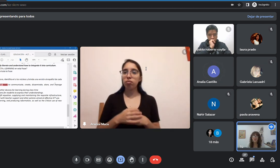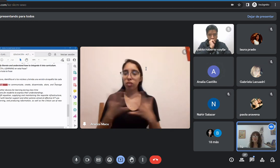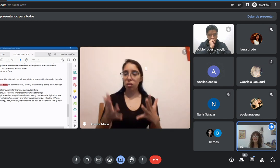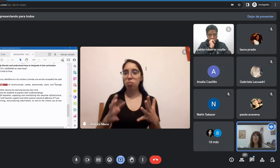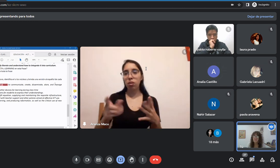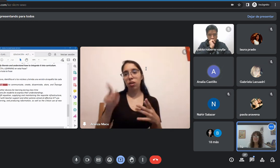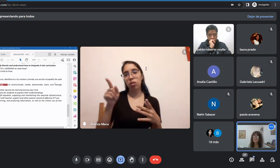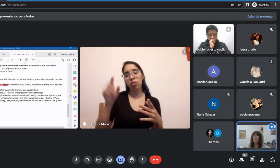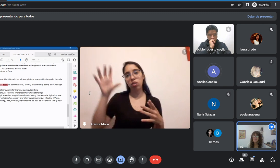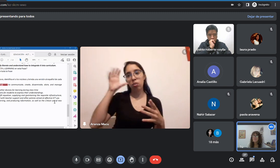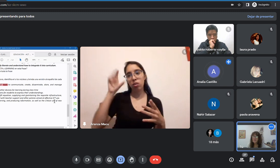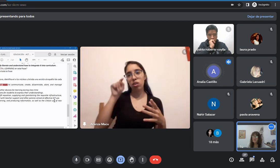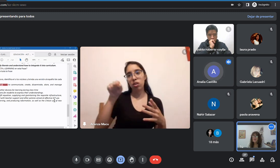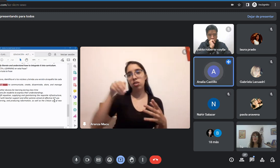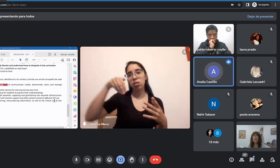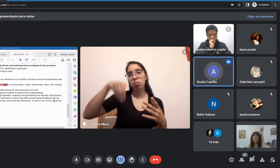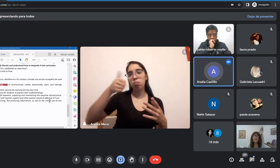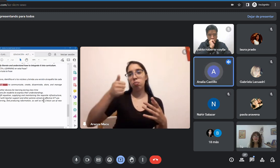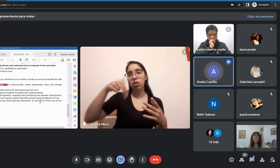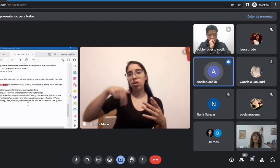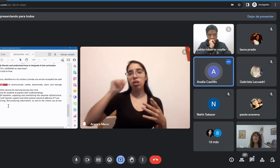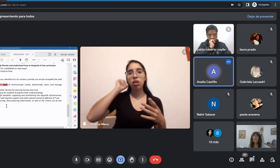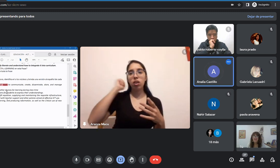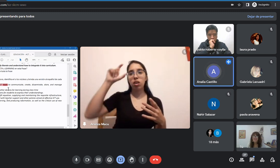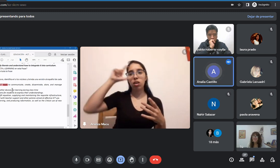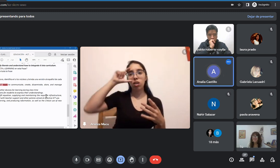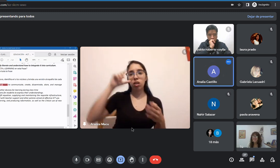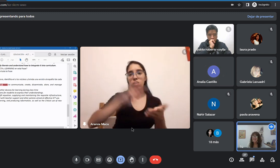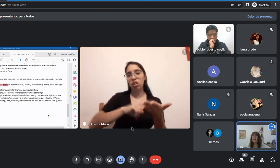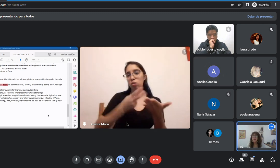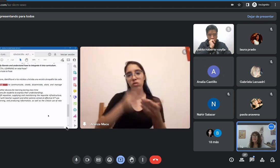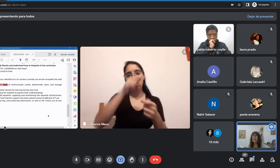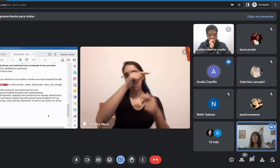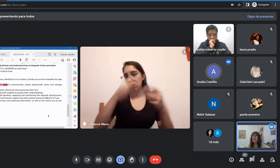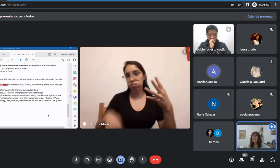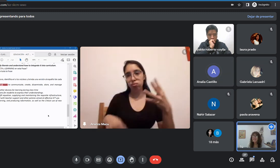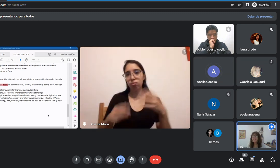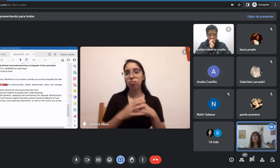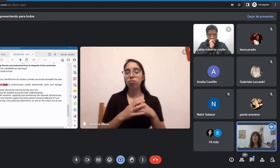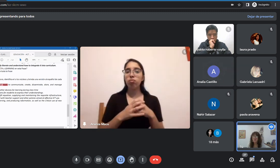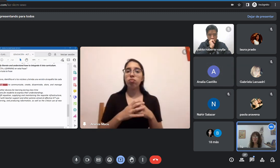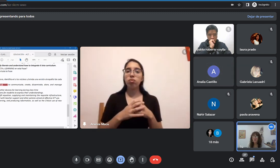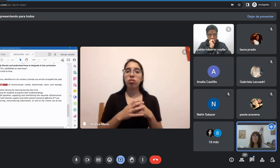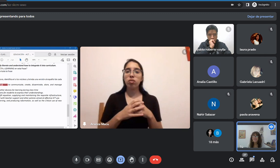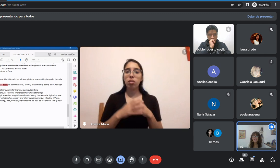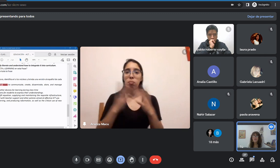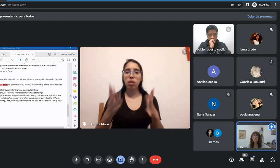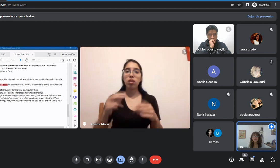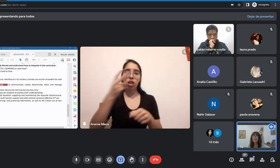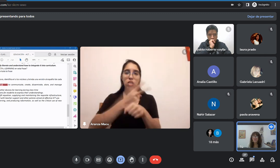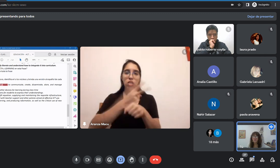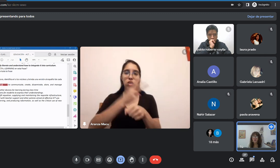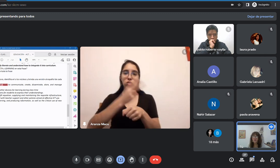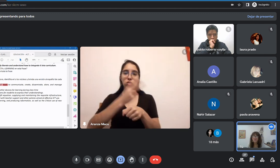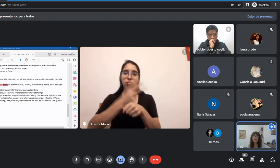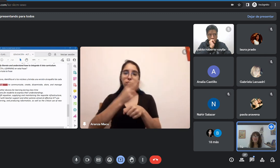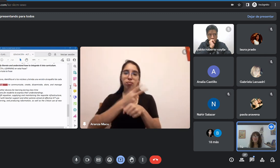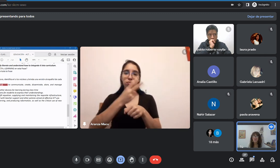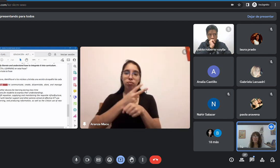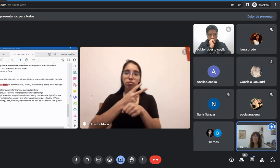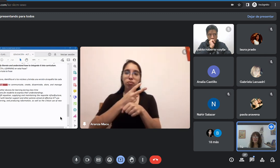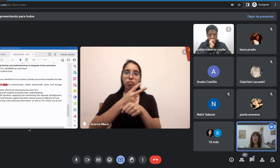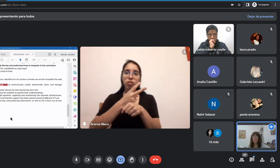glosario. Ahora lo coloqué. Sí. Bien, gracias. Fíjense en la 2. ¿Cuáles serían los sustantivos? ¿Qué sustantivos